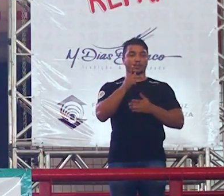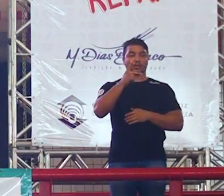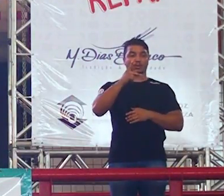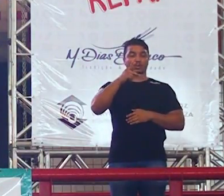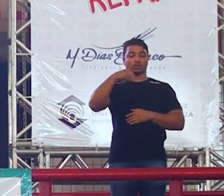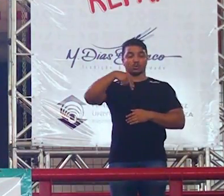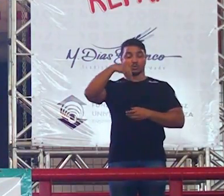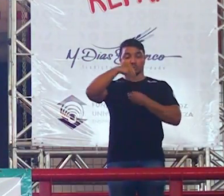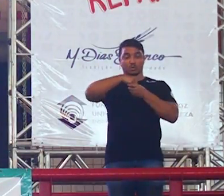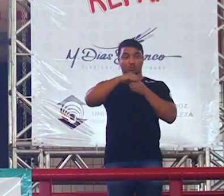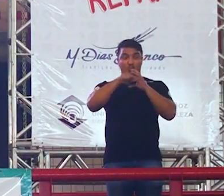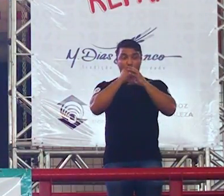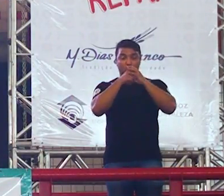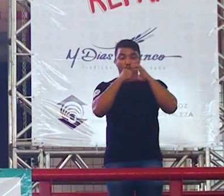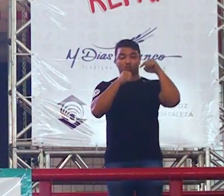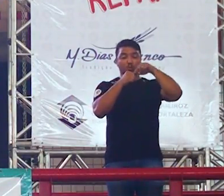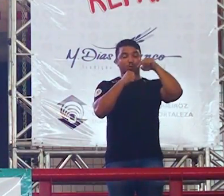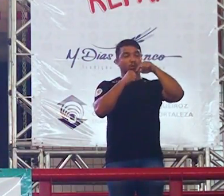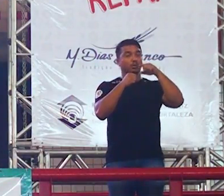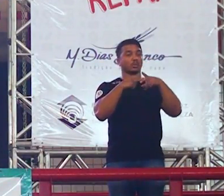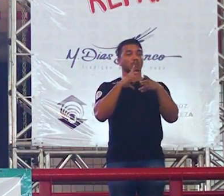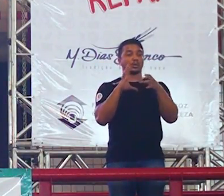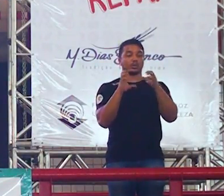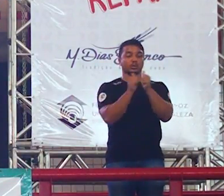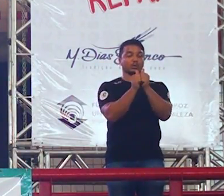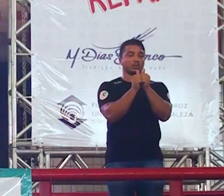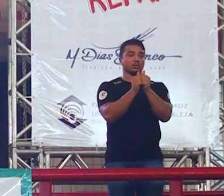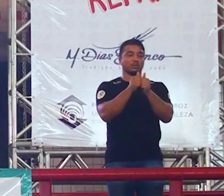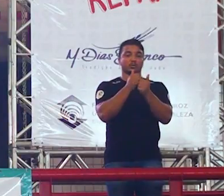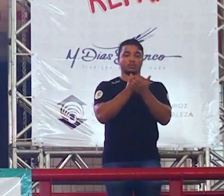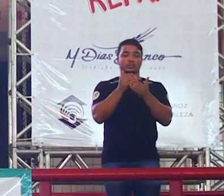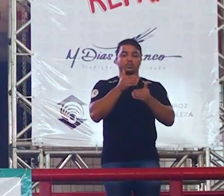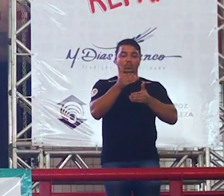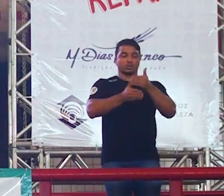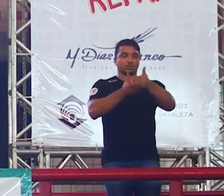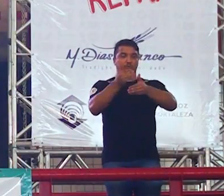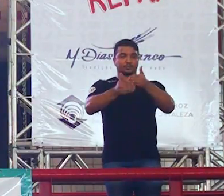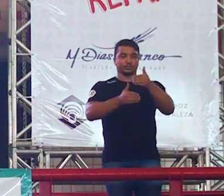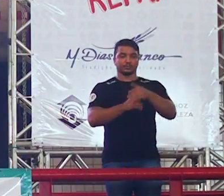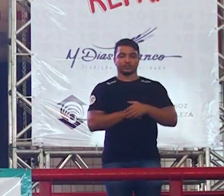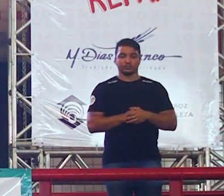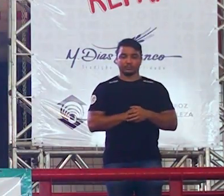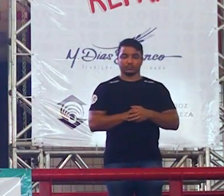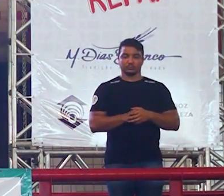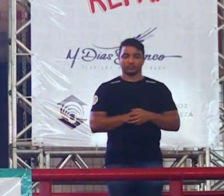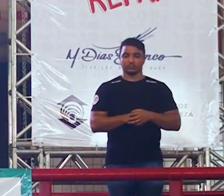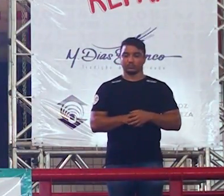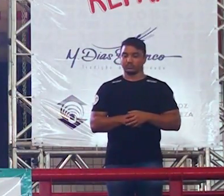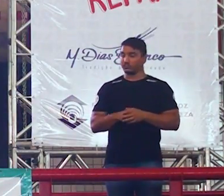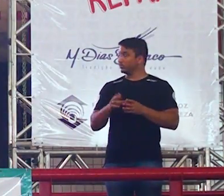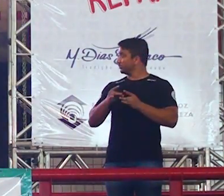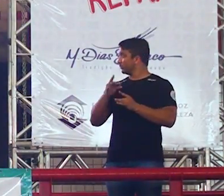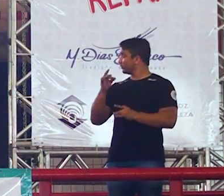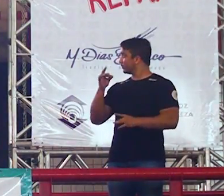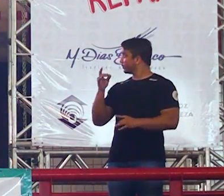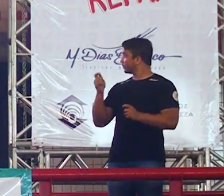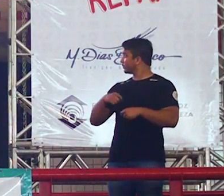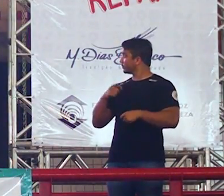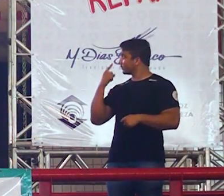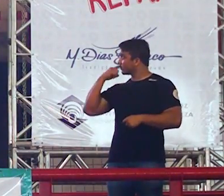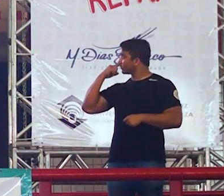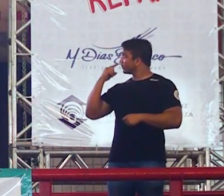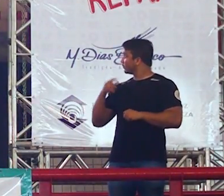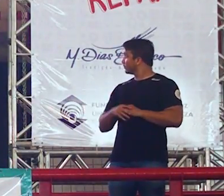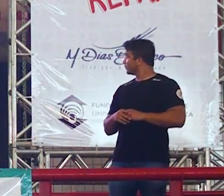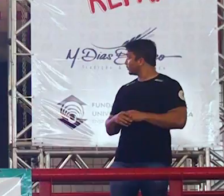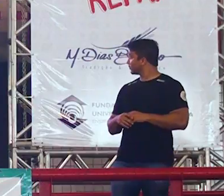pronúcleo, ele agora vai o quê? Vai juntar-se para efetivar quem? Esse processo, ok? Olha só para ter mais detalhes aqui.